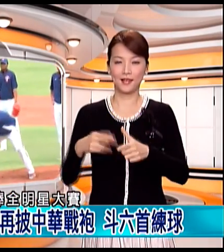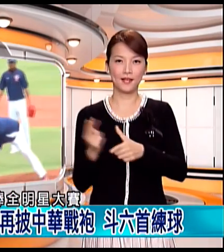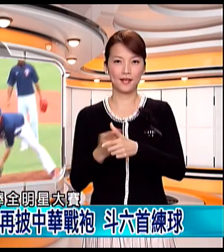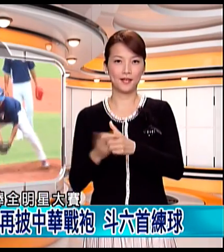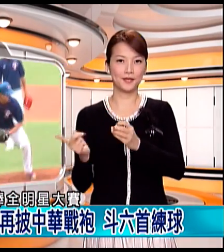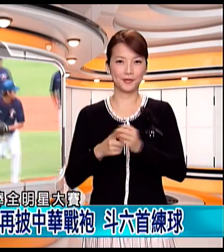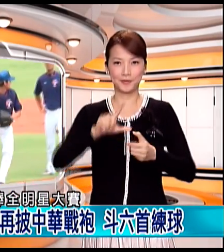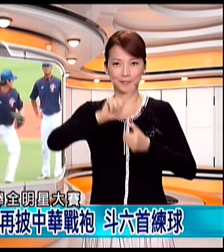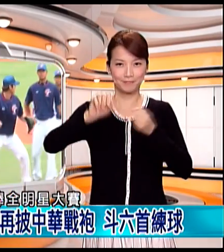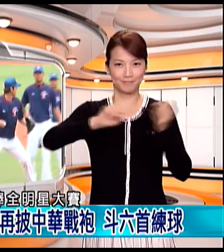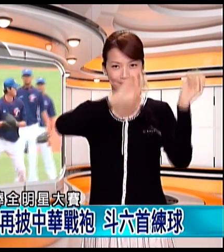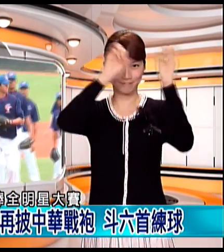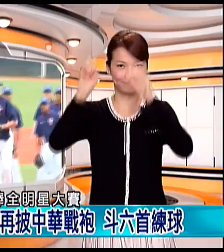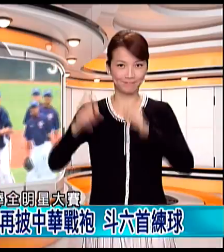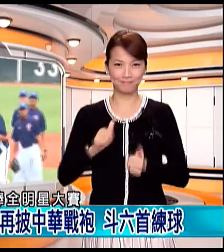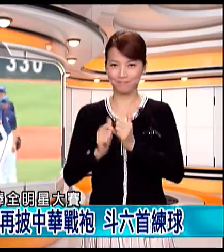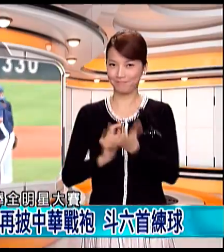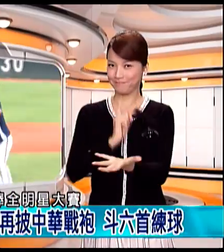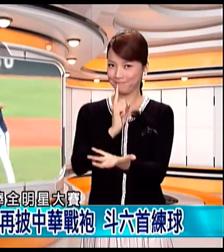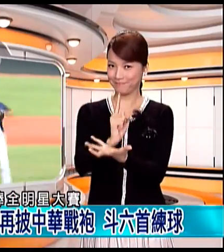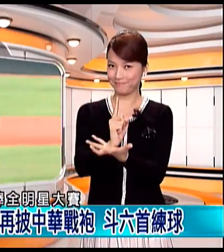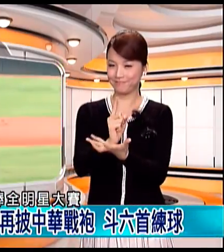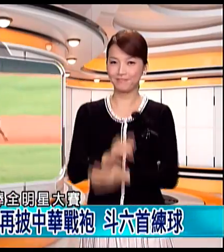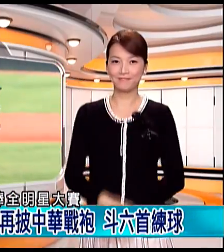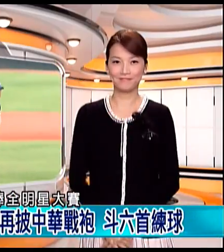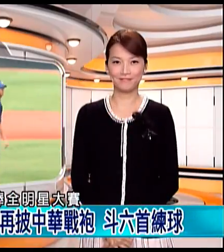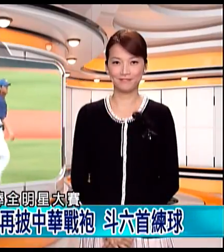棒全明星大赛。